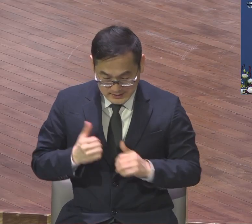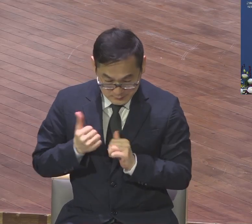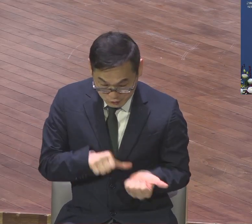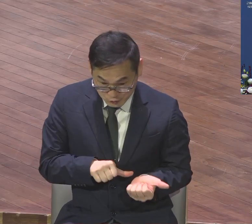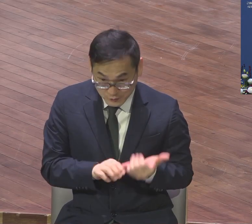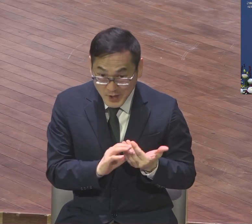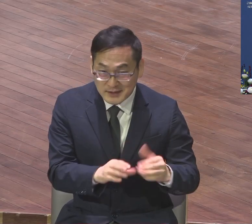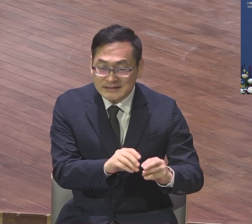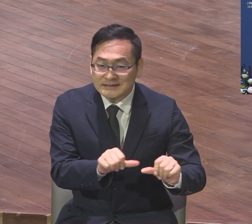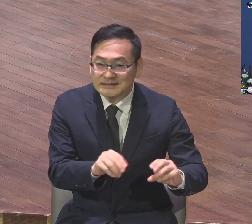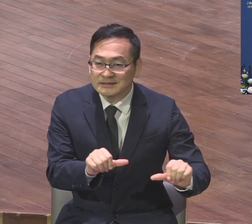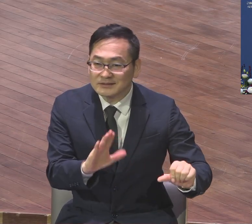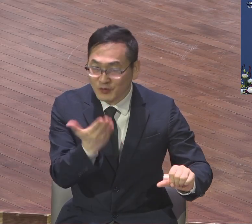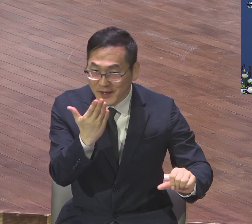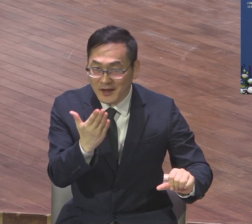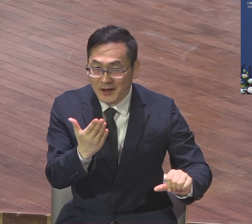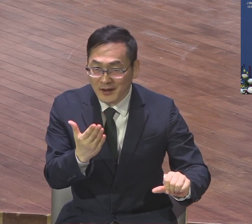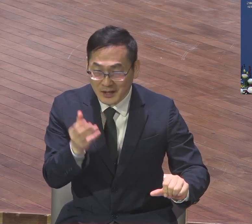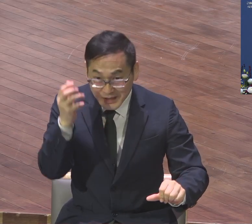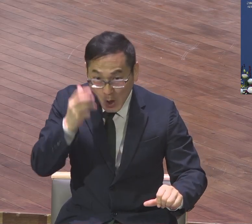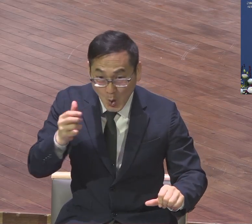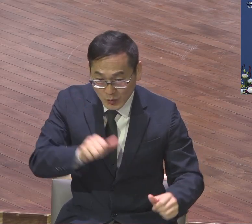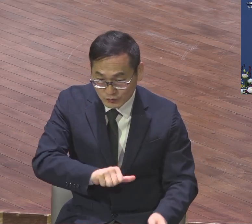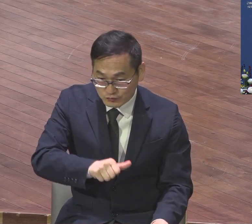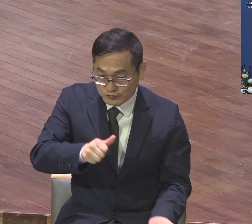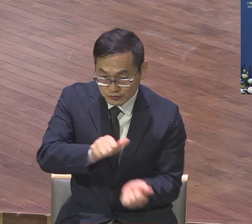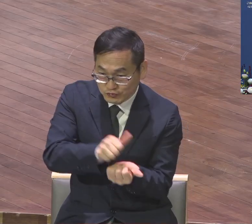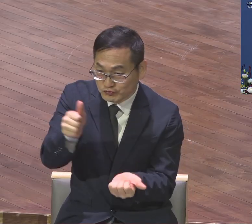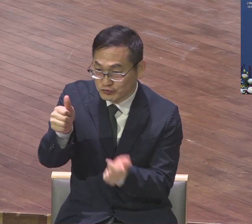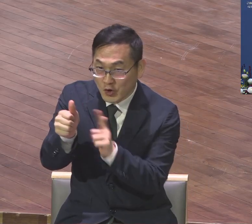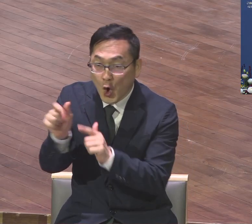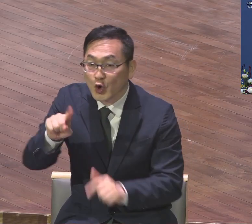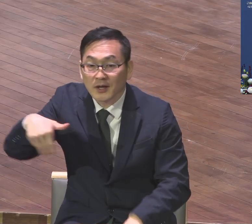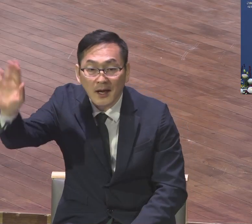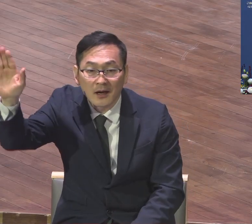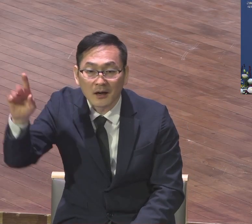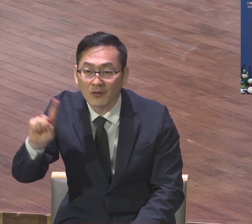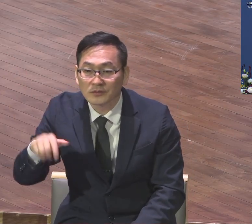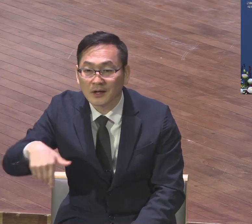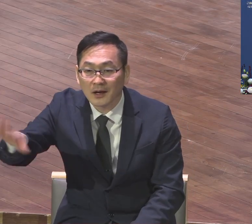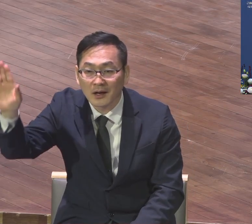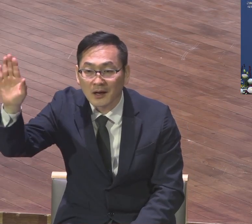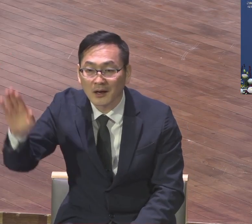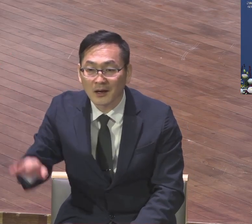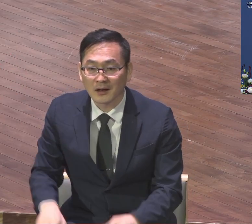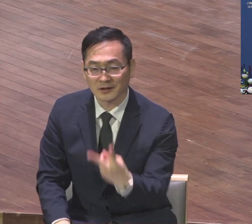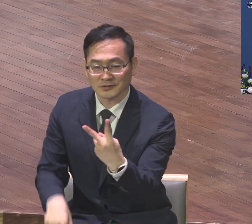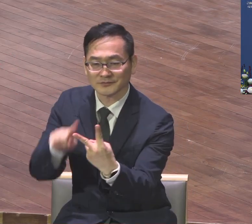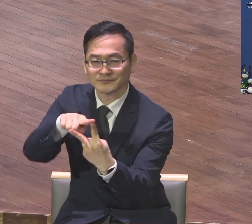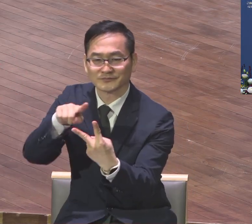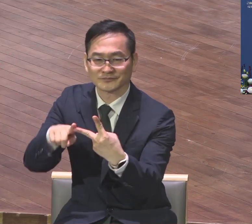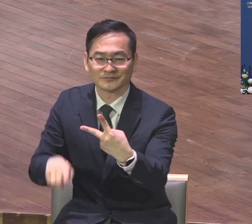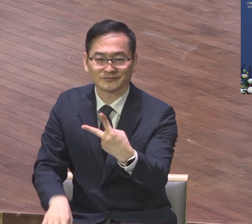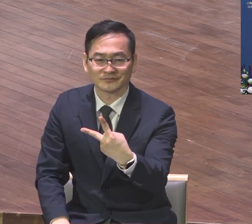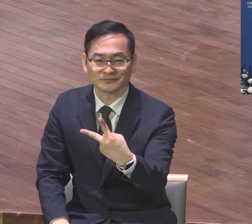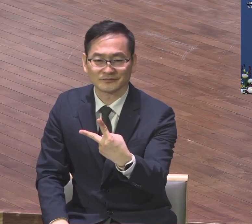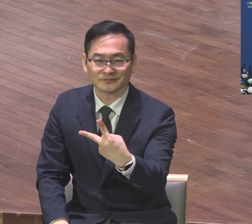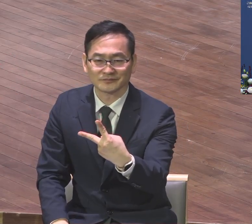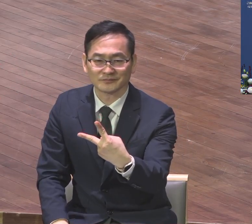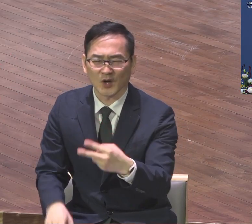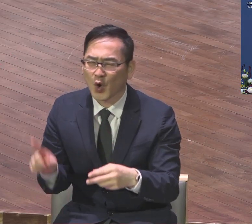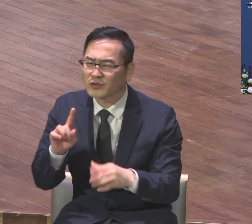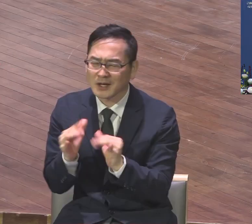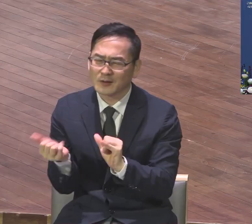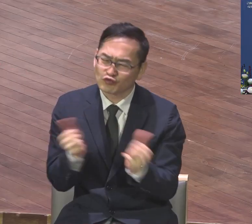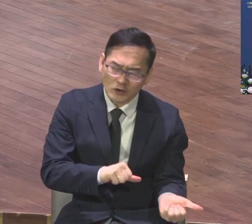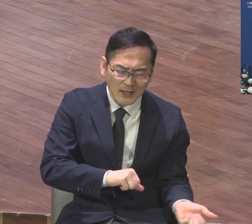영혼은 죽지 않고서 두 곳으로 갑니다. 영혼은 딱 뜹니다. 그 감정 많이 나오잖아요. 여러분 유튜브 보면 죽었다 살아난